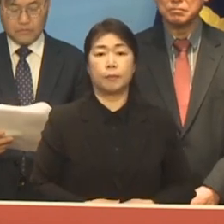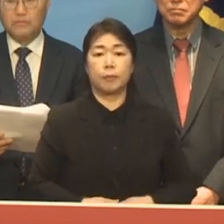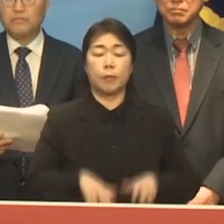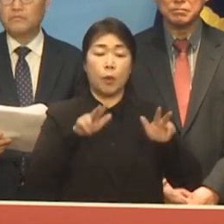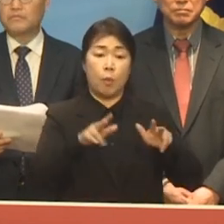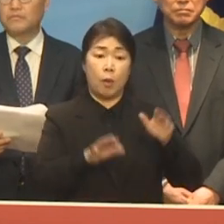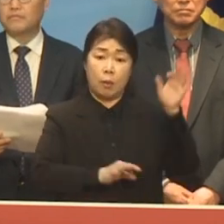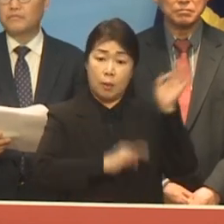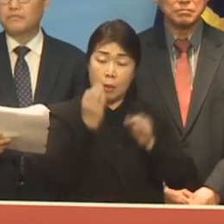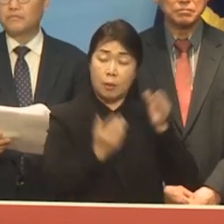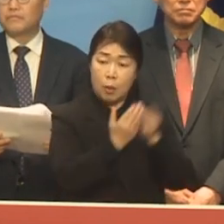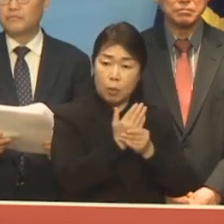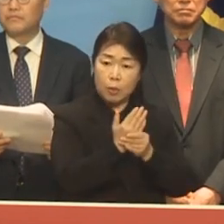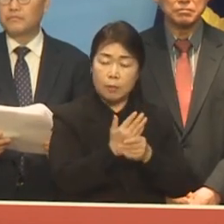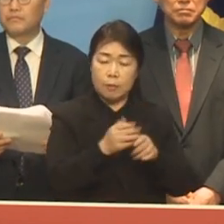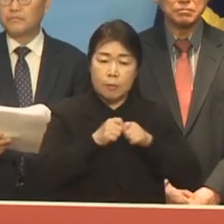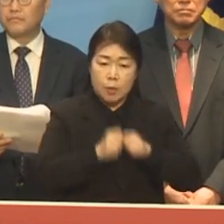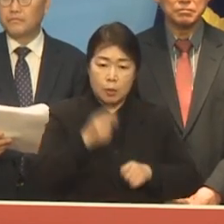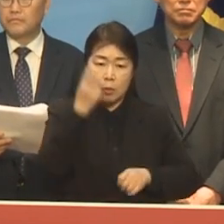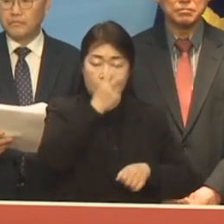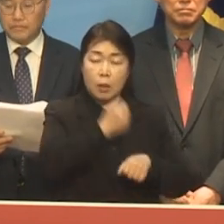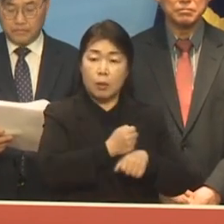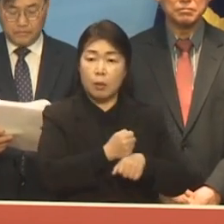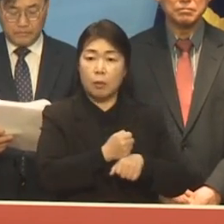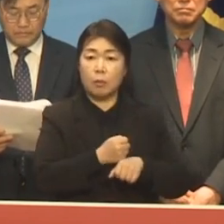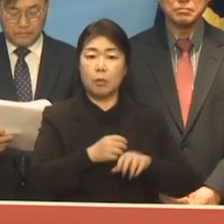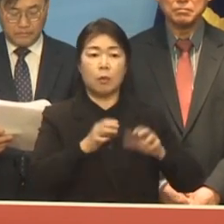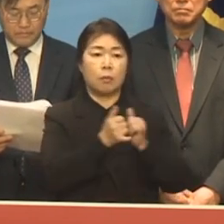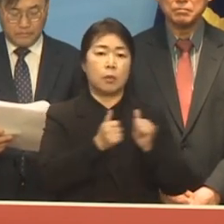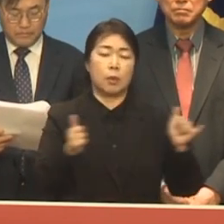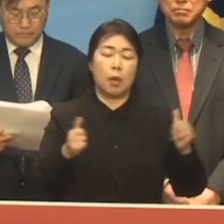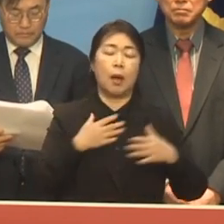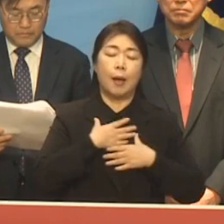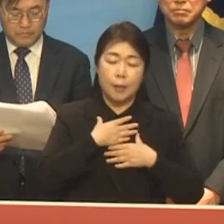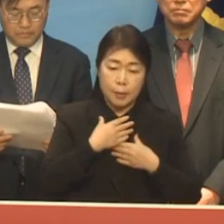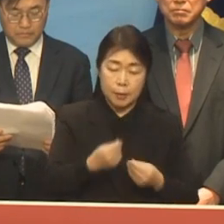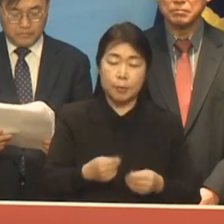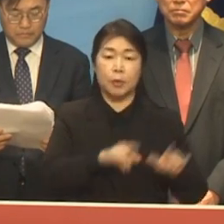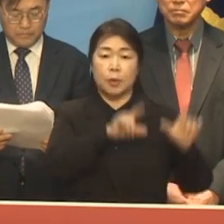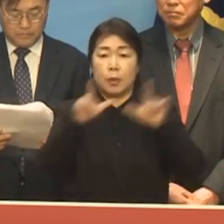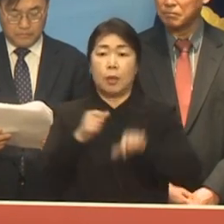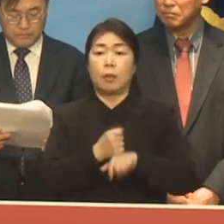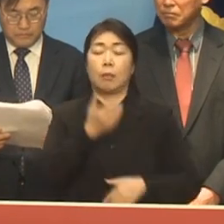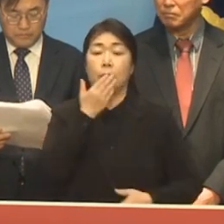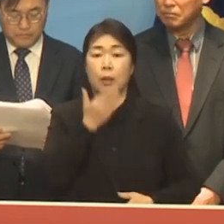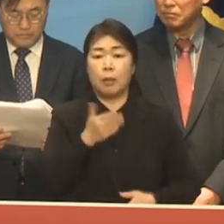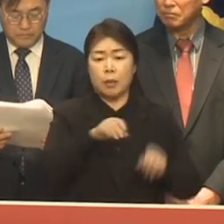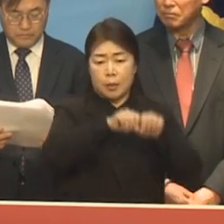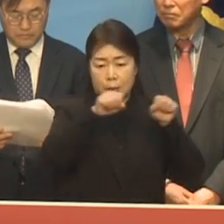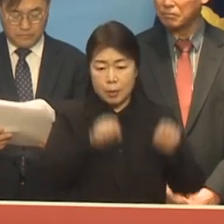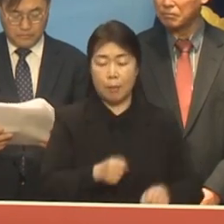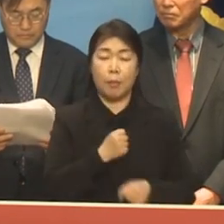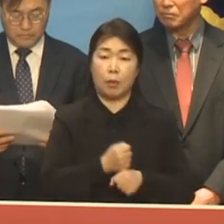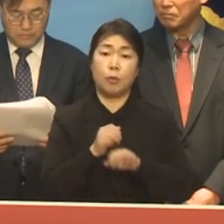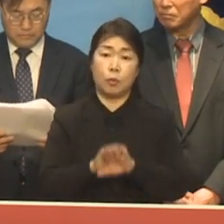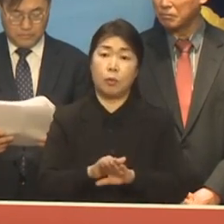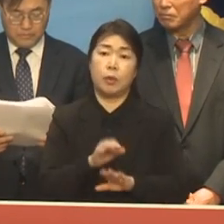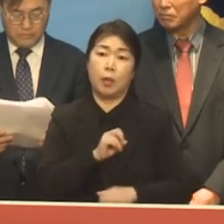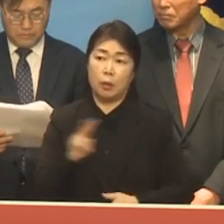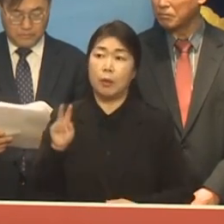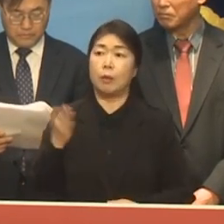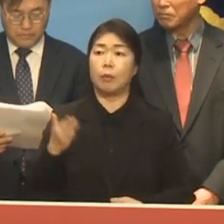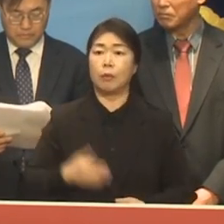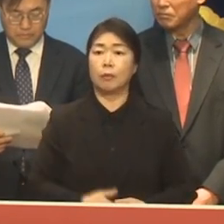사고를 철저하게 조사하여 국민들이 안심하고 살 수 있는 시스템을 만들어야 하는